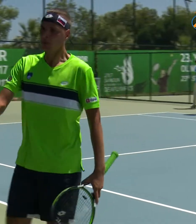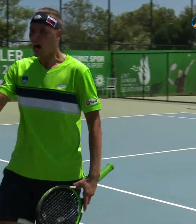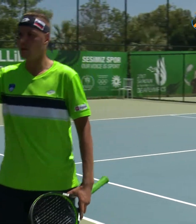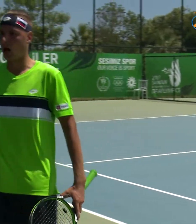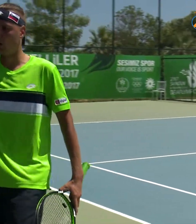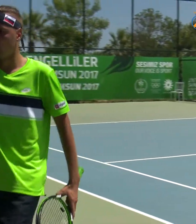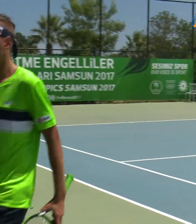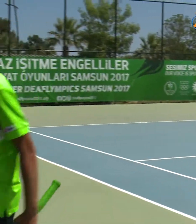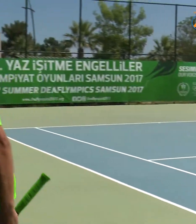ball.